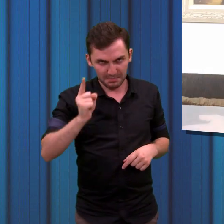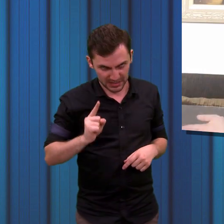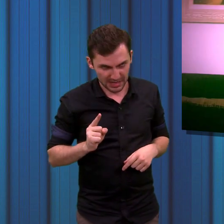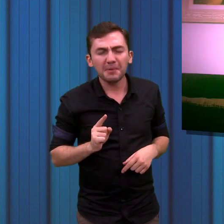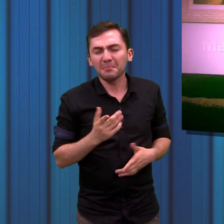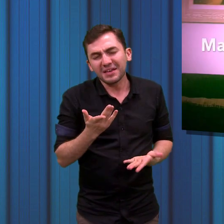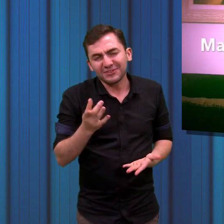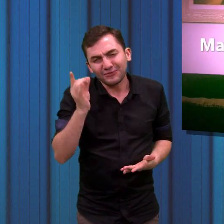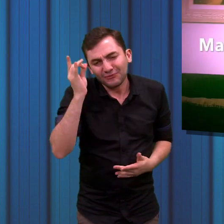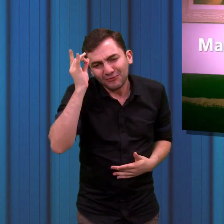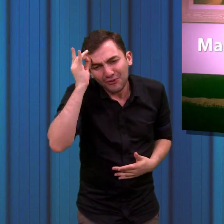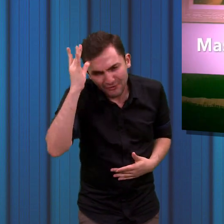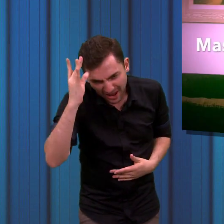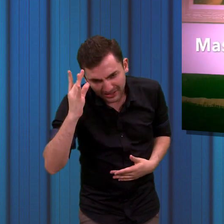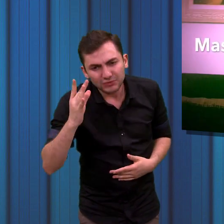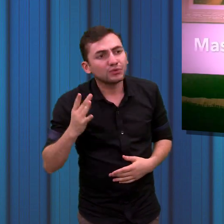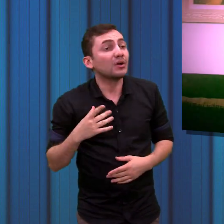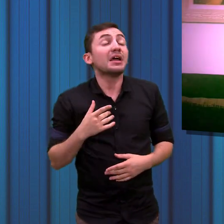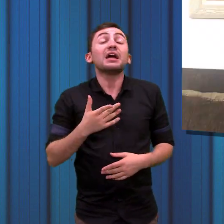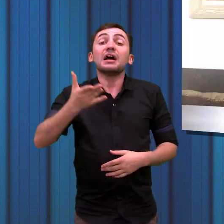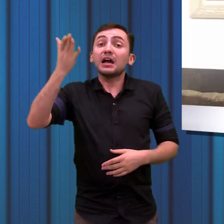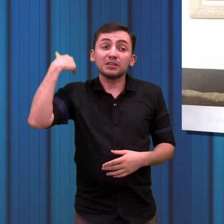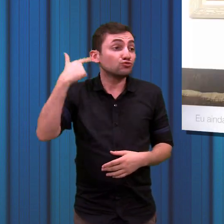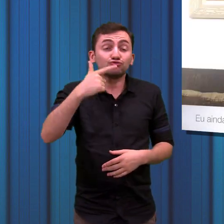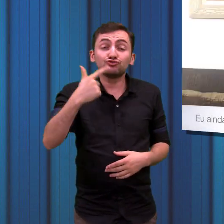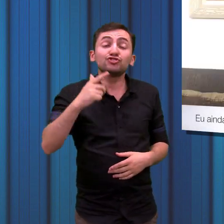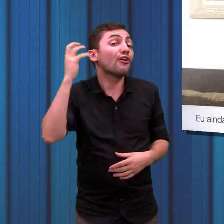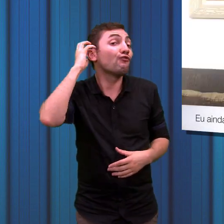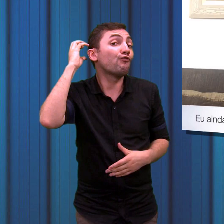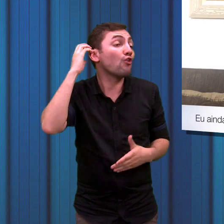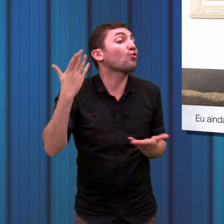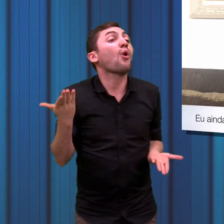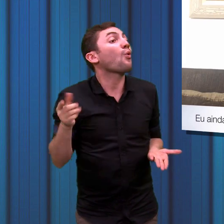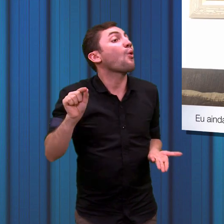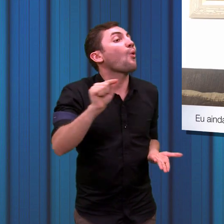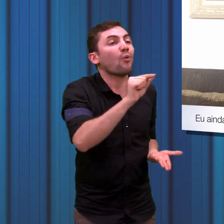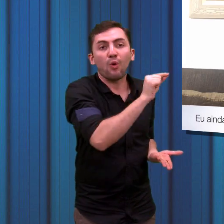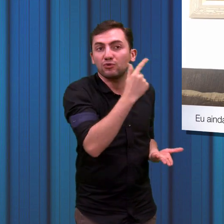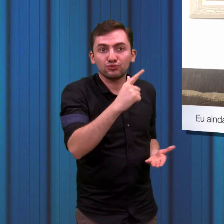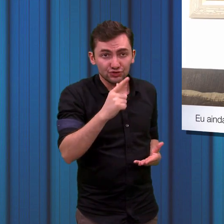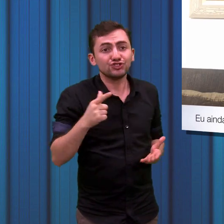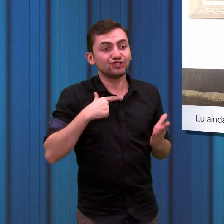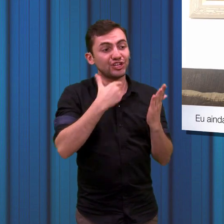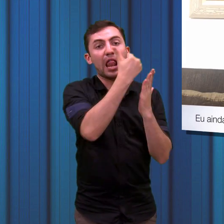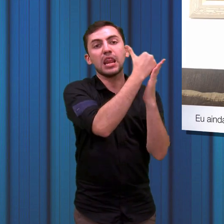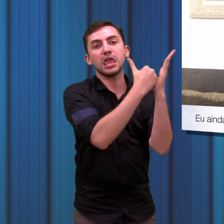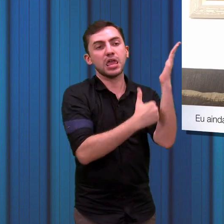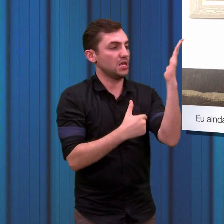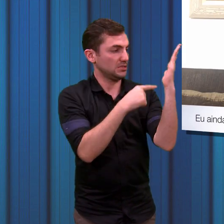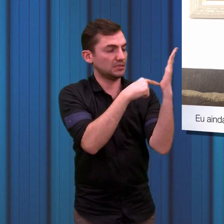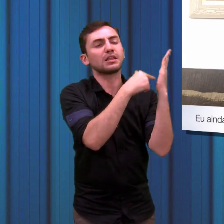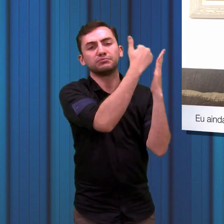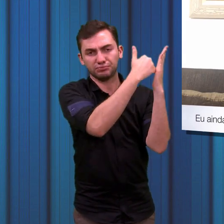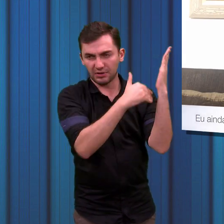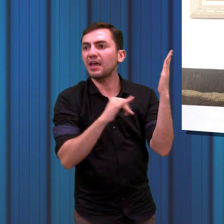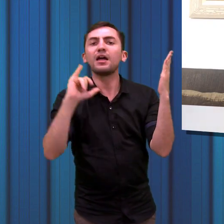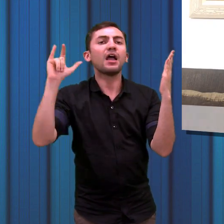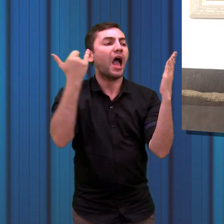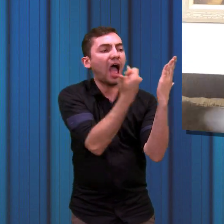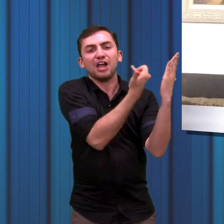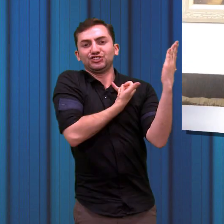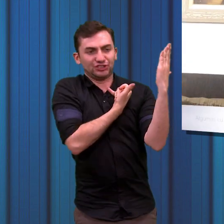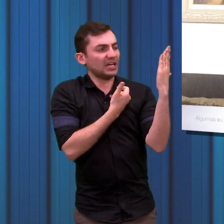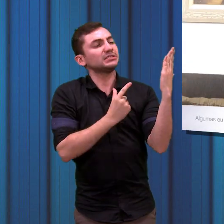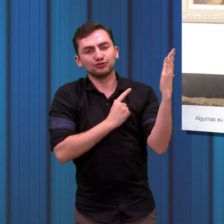a ideal. Mas não foi tão difícil assim. Eu ainda não tinha fono. O que eu tinha era uma lista com